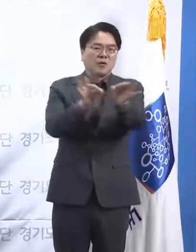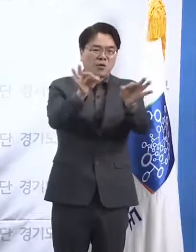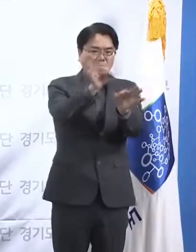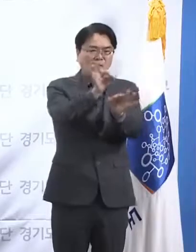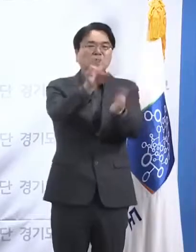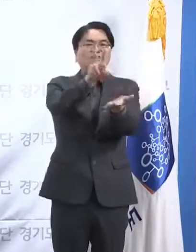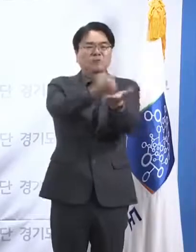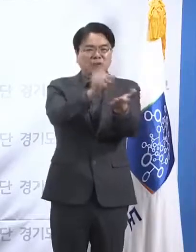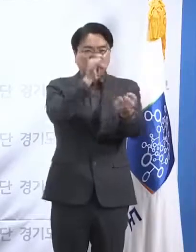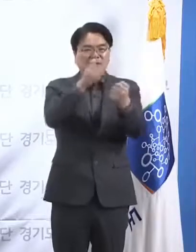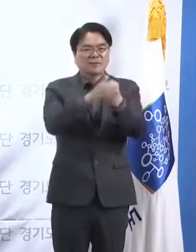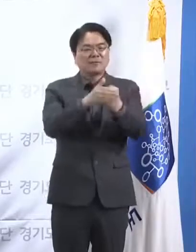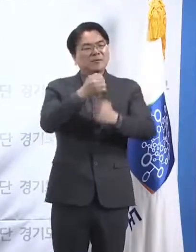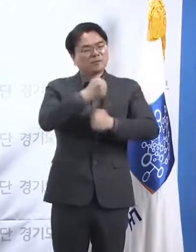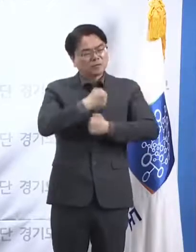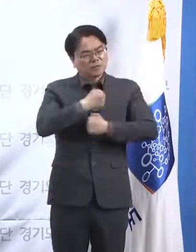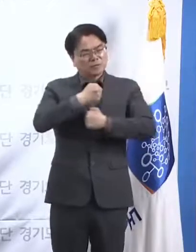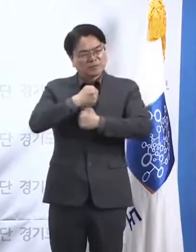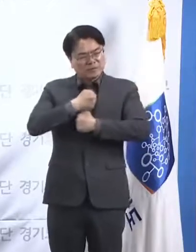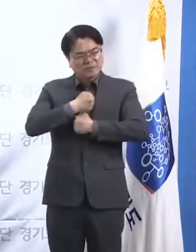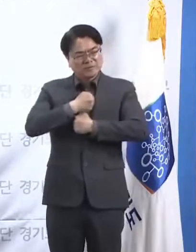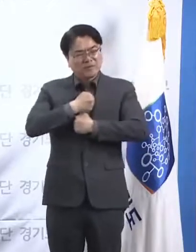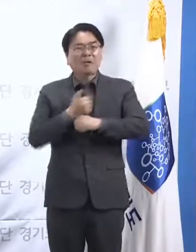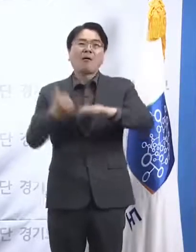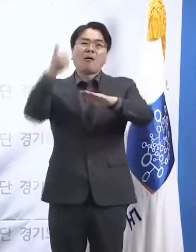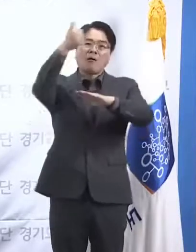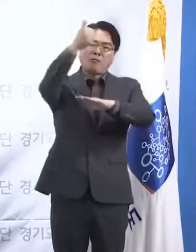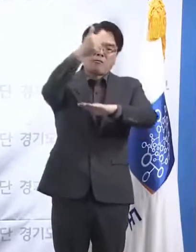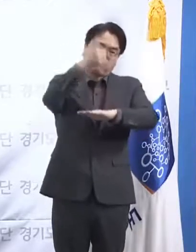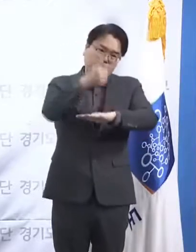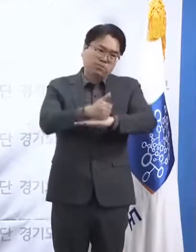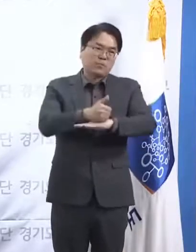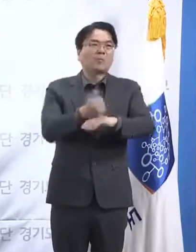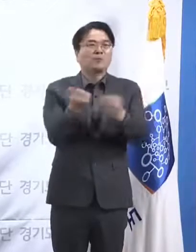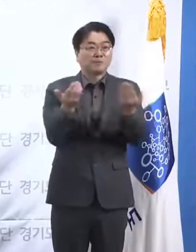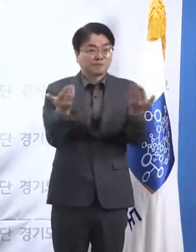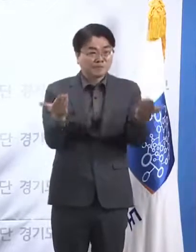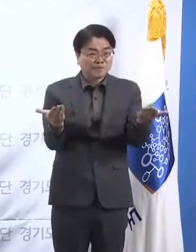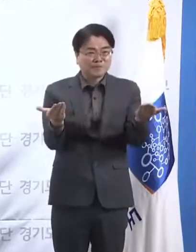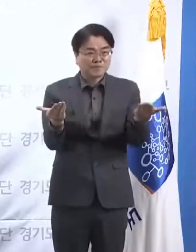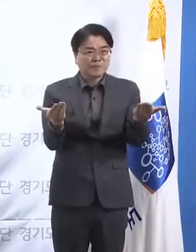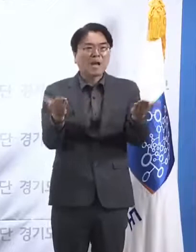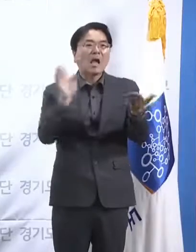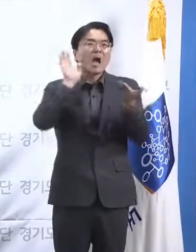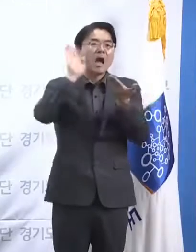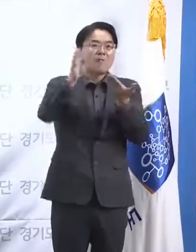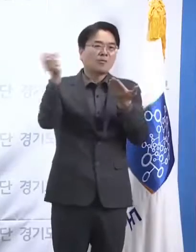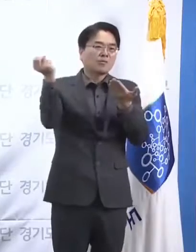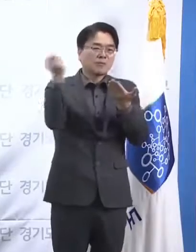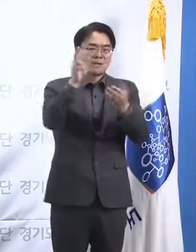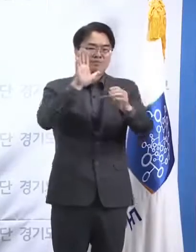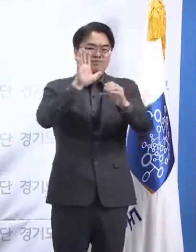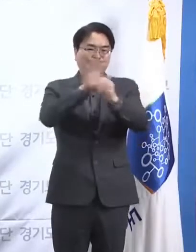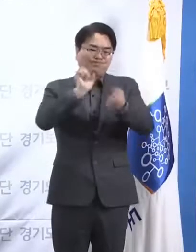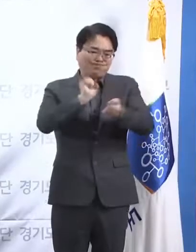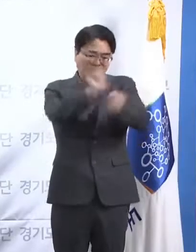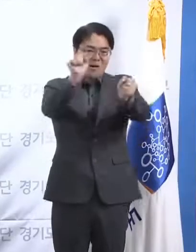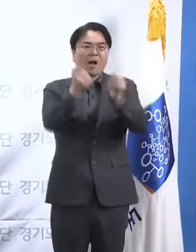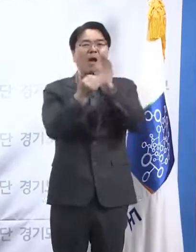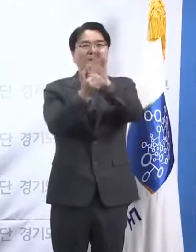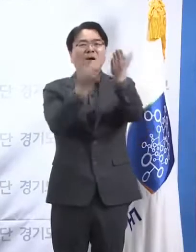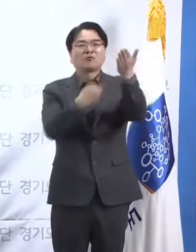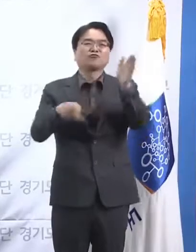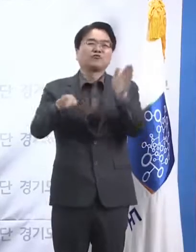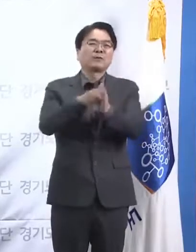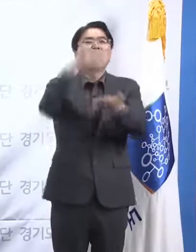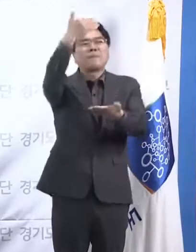자중해 왔지만 결국은 원천적으로 그 가능성을 봉쇄하기 위해서 집합 금지 명령을 하게